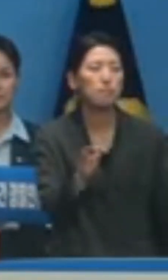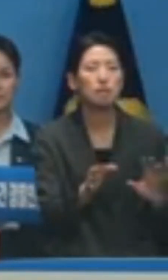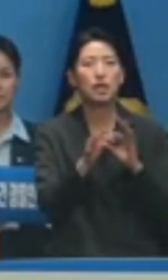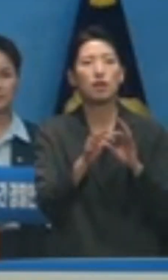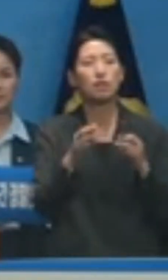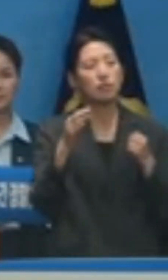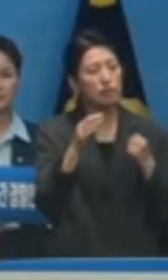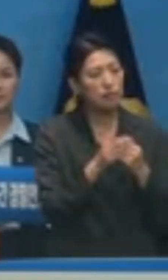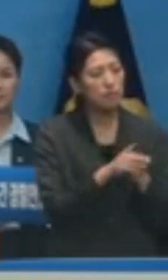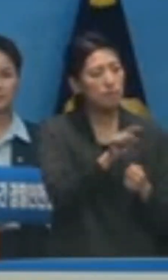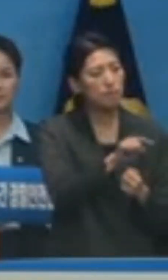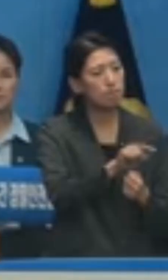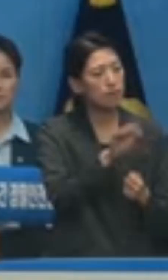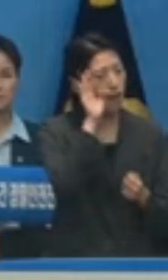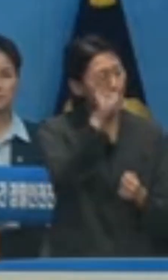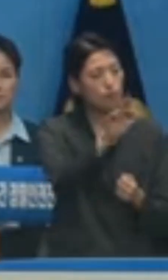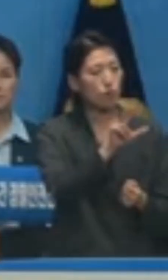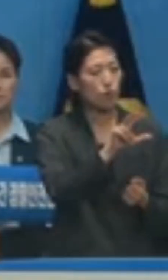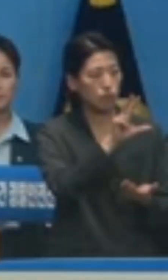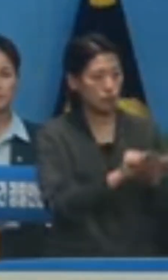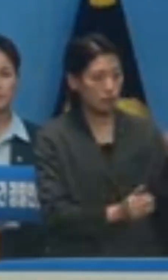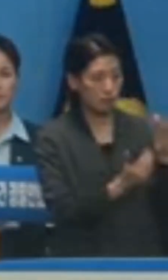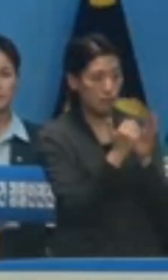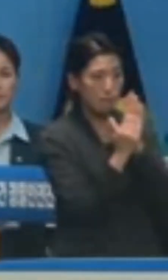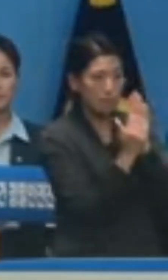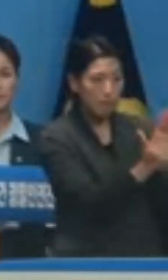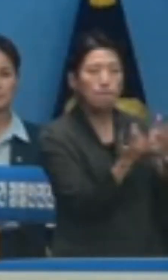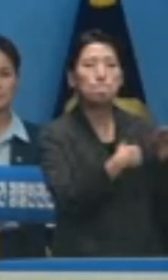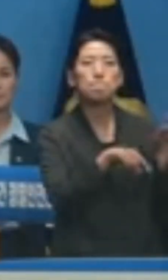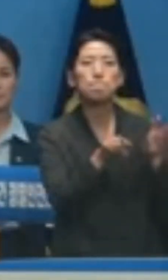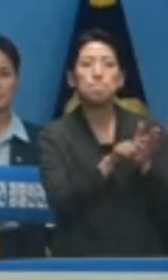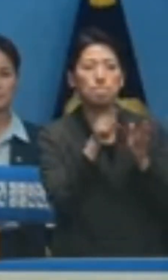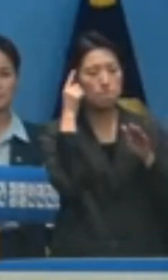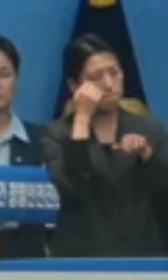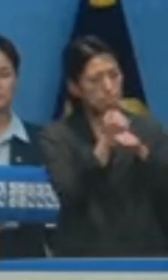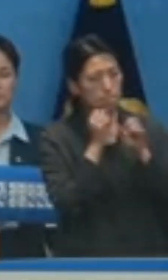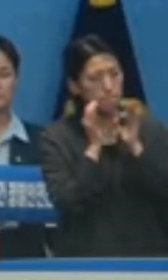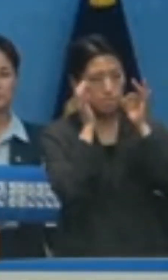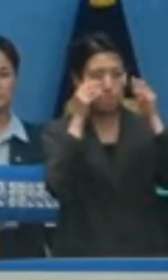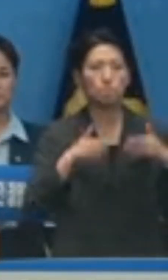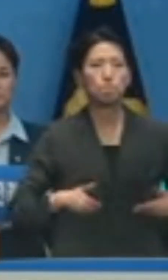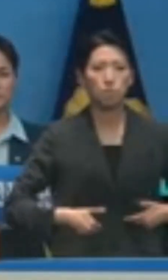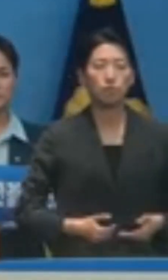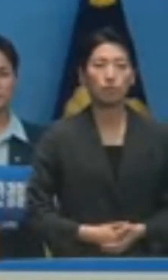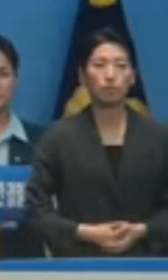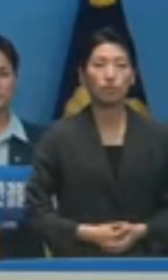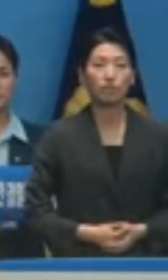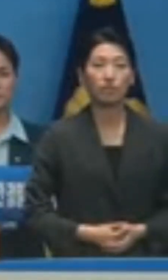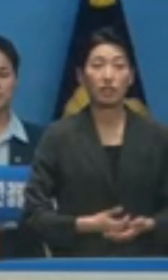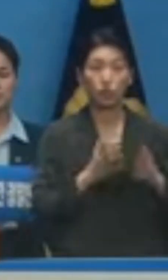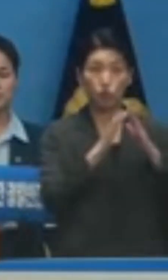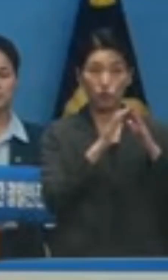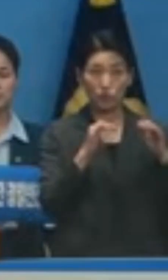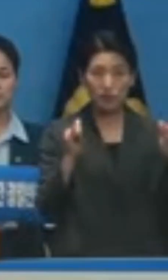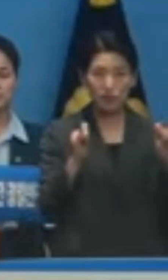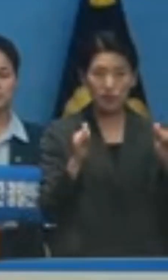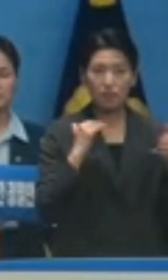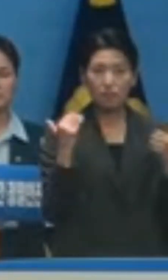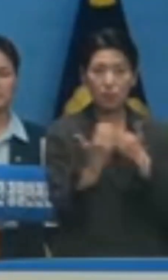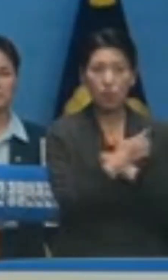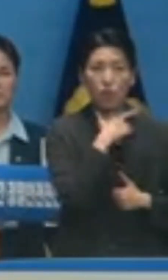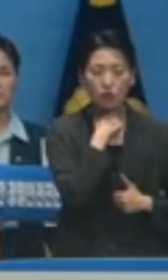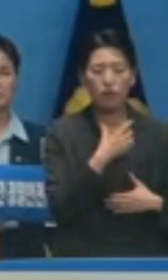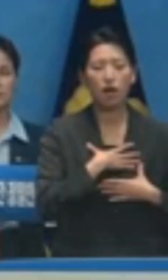대책을 신속히 마련해야 한다는 점을 깨달을 기회입니다. 안전은 국민의 생명입니다. 더